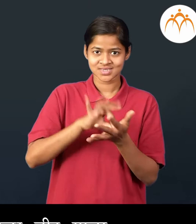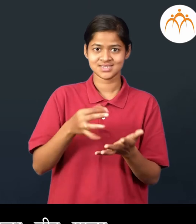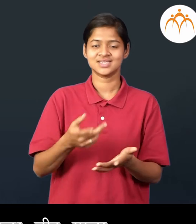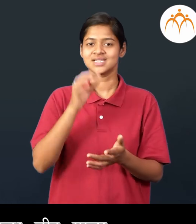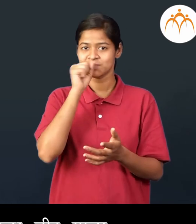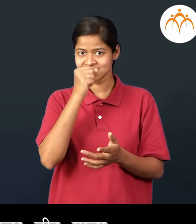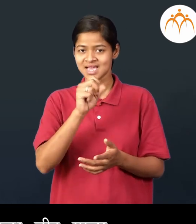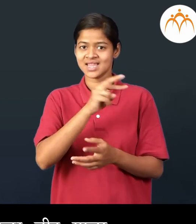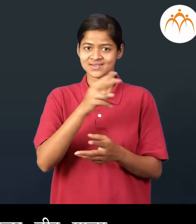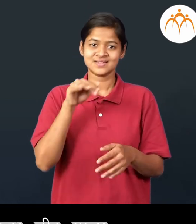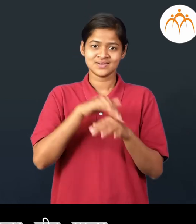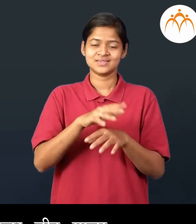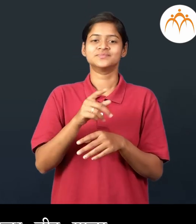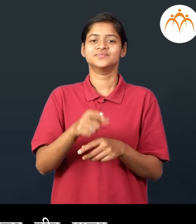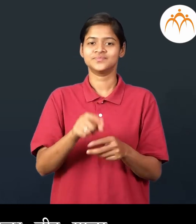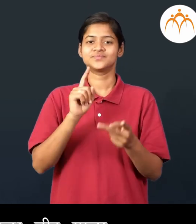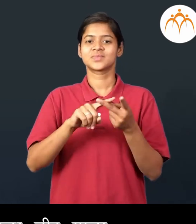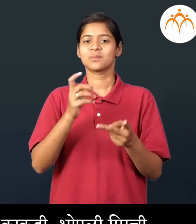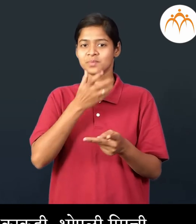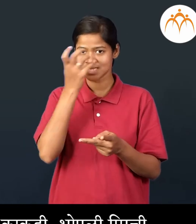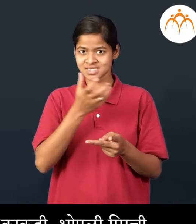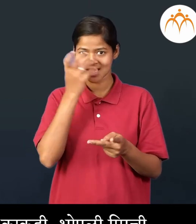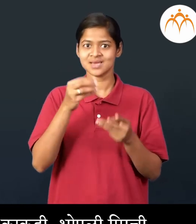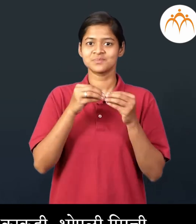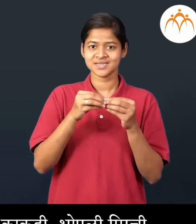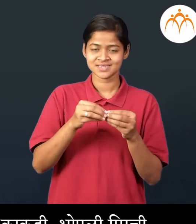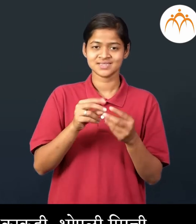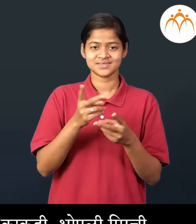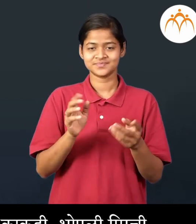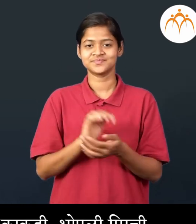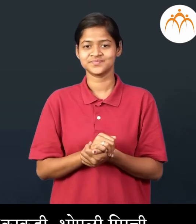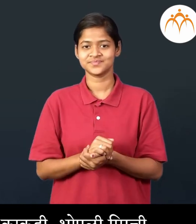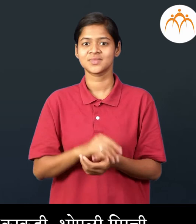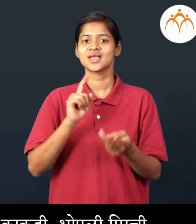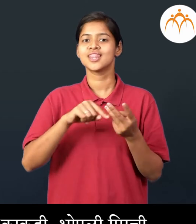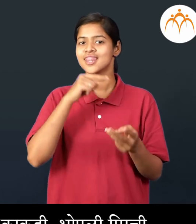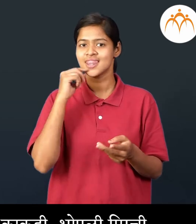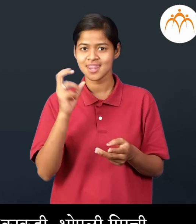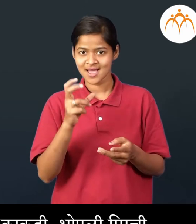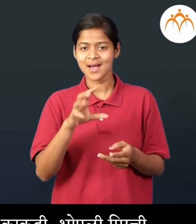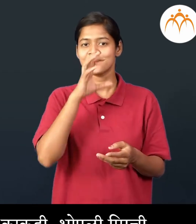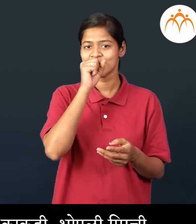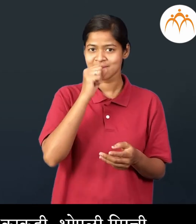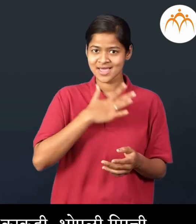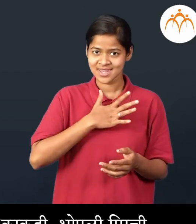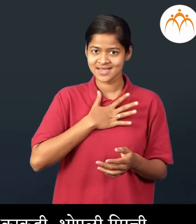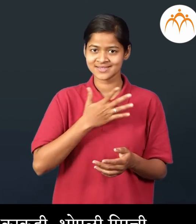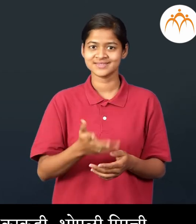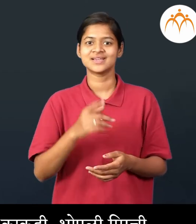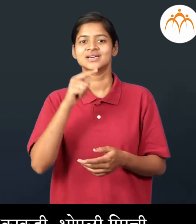बीट, गाजर दोन, फले राणी फल भाजा टोमाटो,